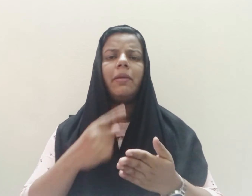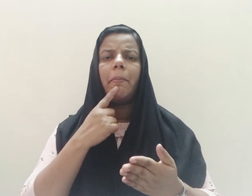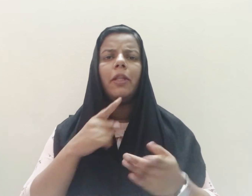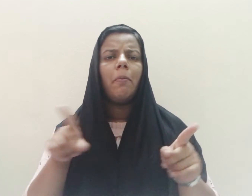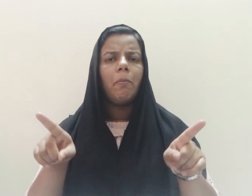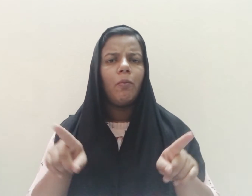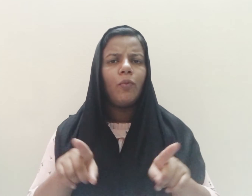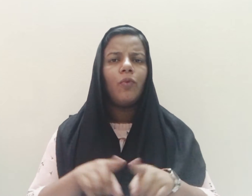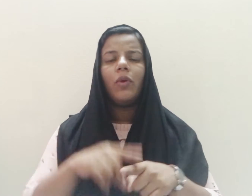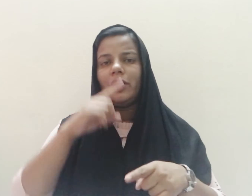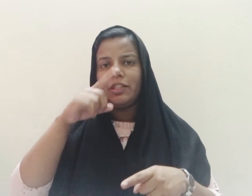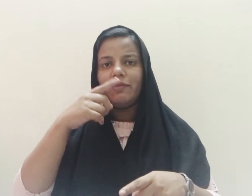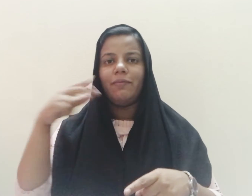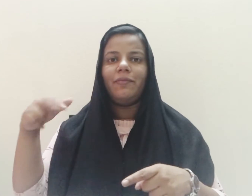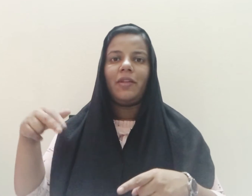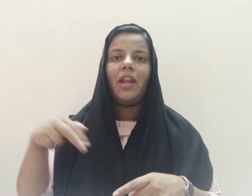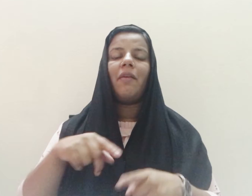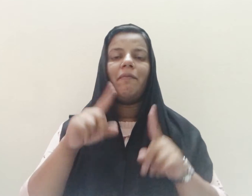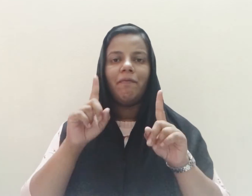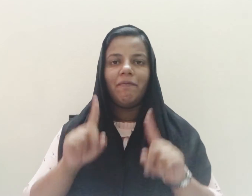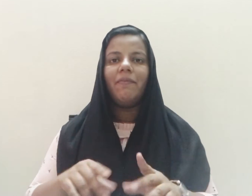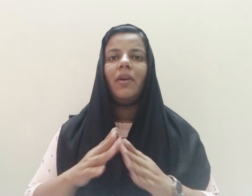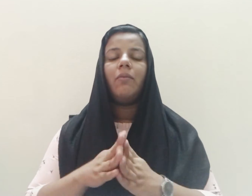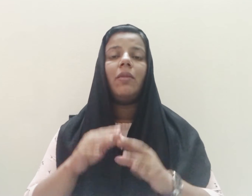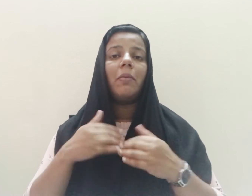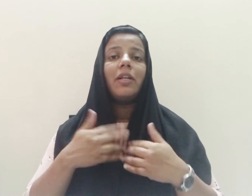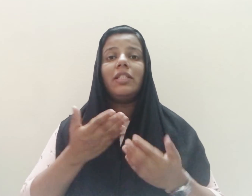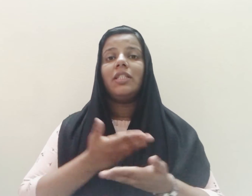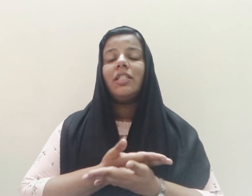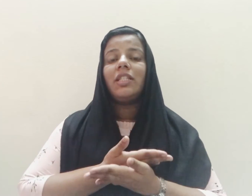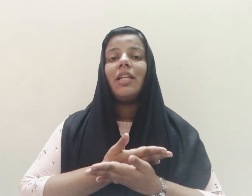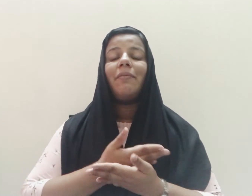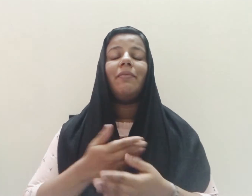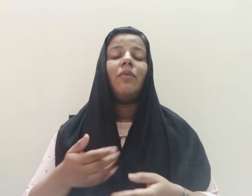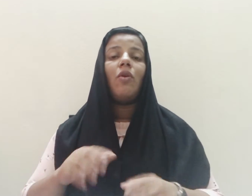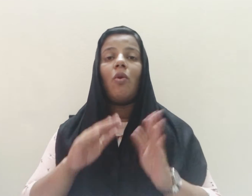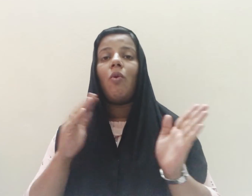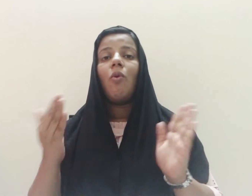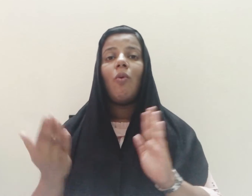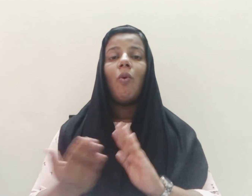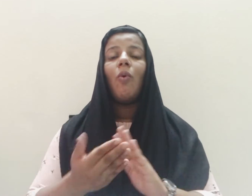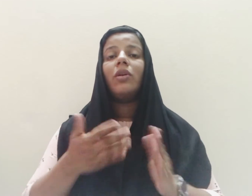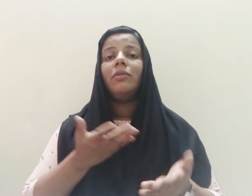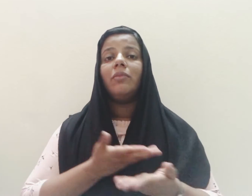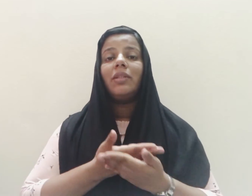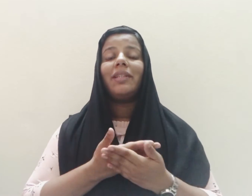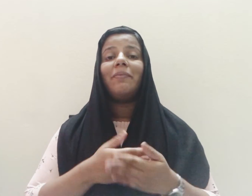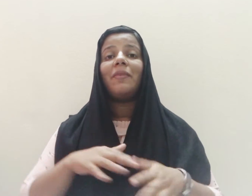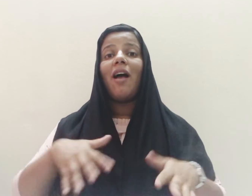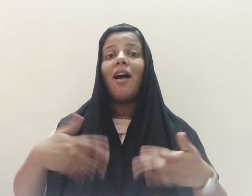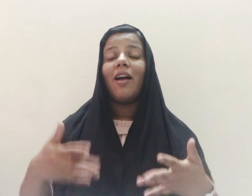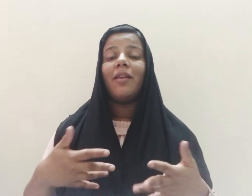പറയുന്നു അതിനനുസരിച്ചുള്ള നടപ്പിലായിരിക്കണം നമ്മൾ പോകുന്നത്. അല്ല, നമുക്കിഷ്ടമുള്ള രീതിയിൽ ലോകത്തിൻ്റെതായ